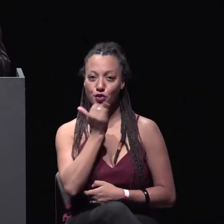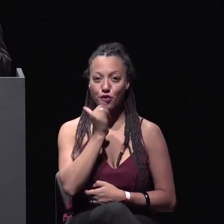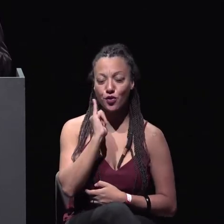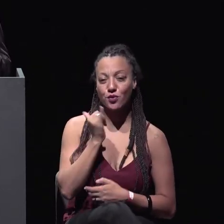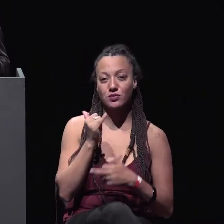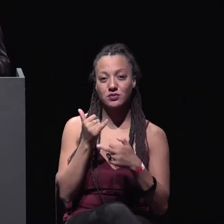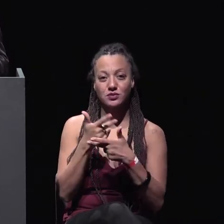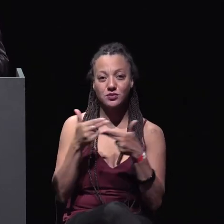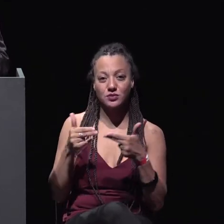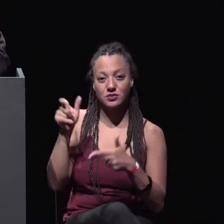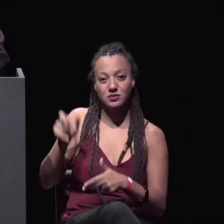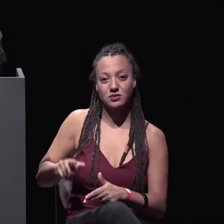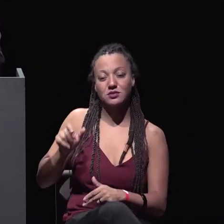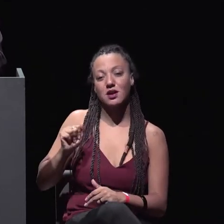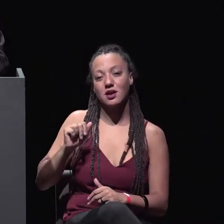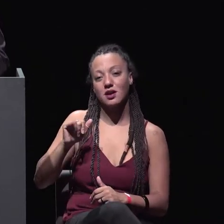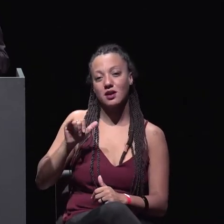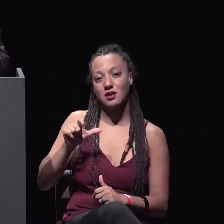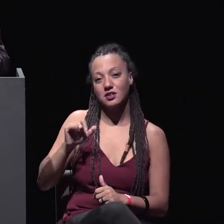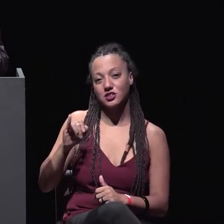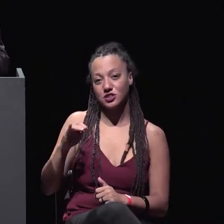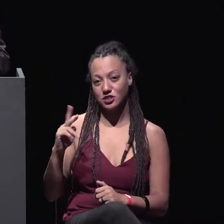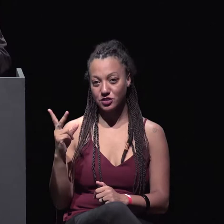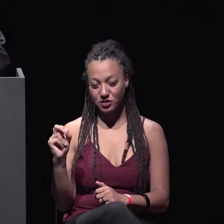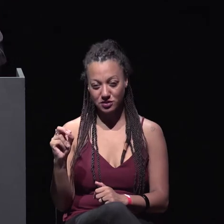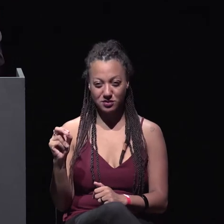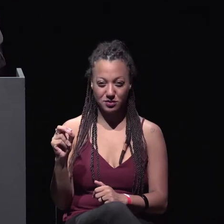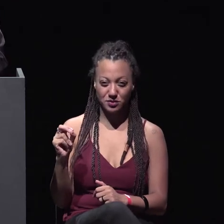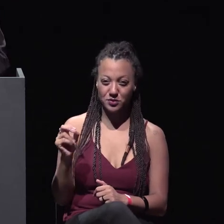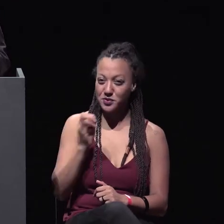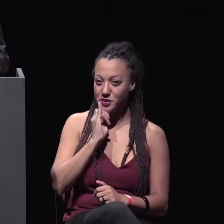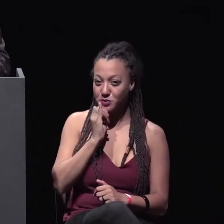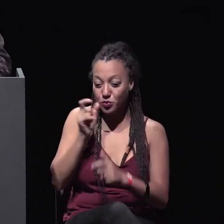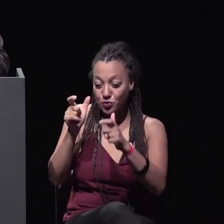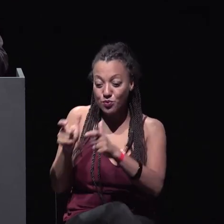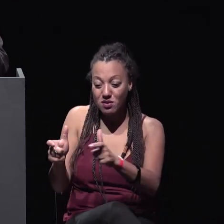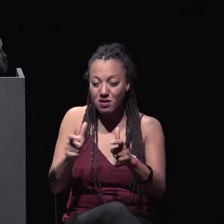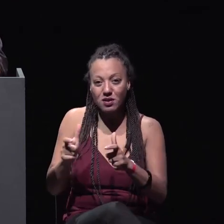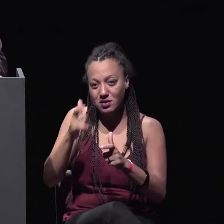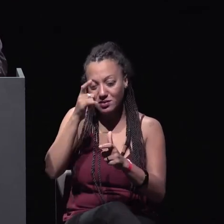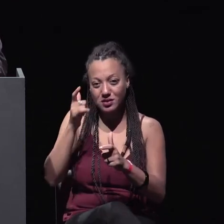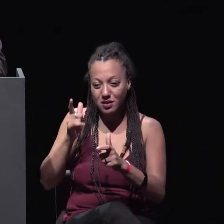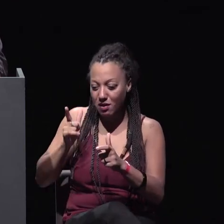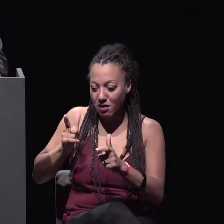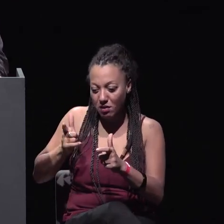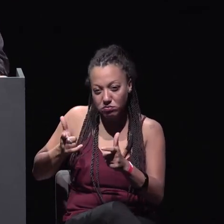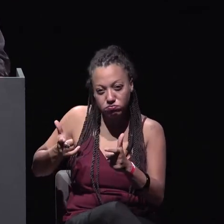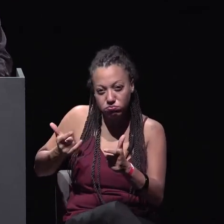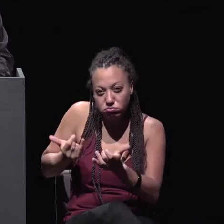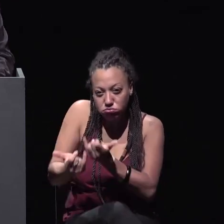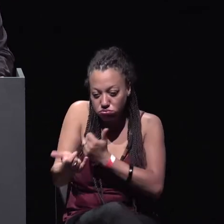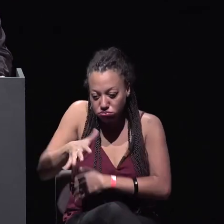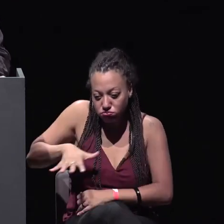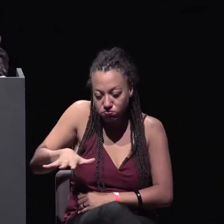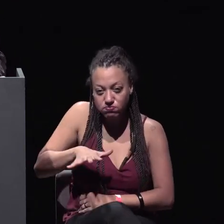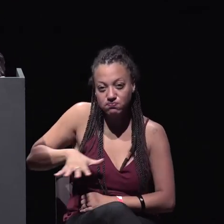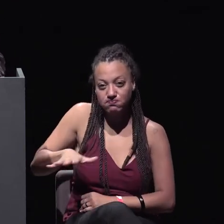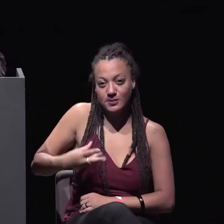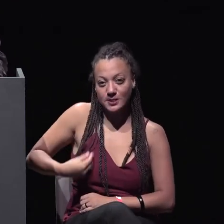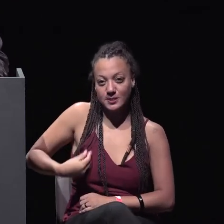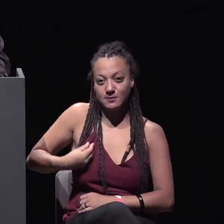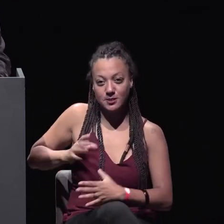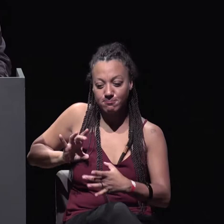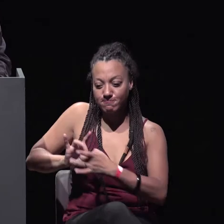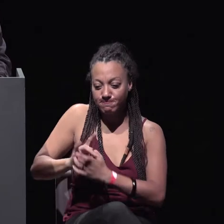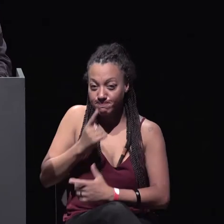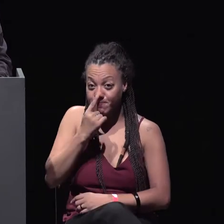cada uma dos chamados lugares-comuns vamos dizer assim das chaves da interpretação da biografia do próprio jorginho